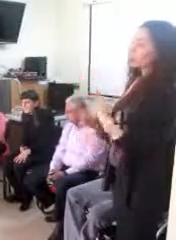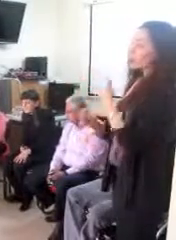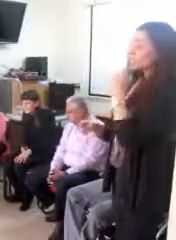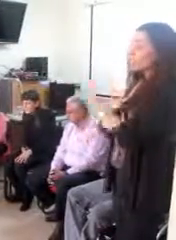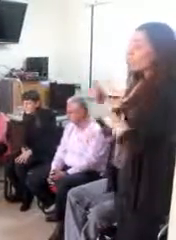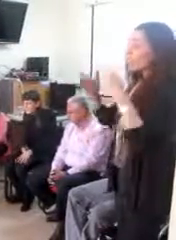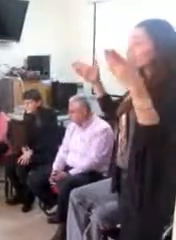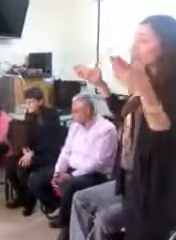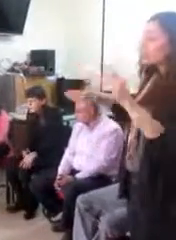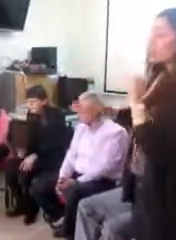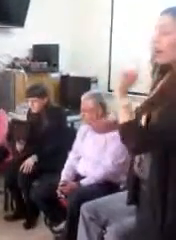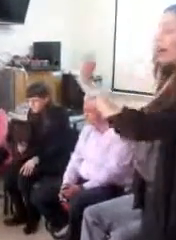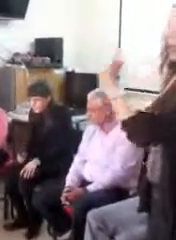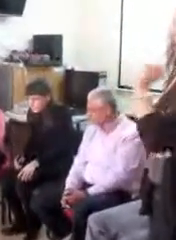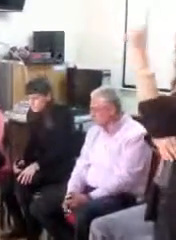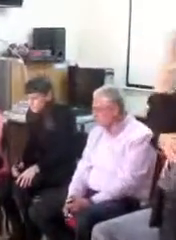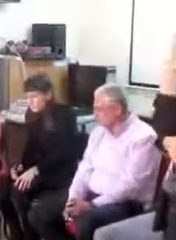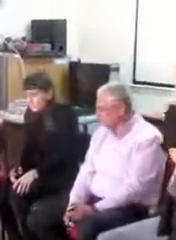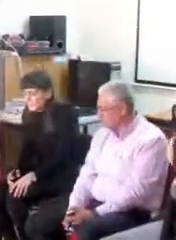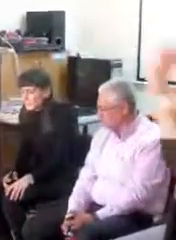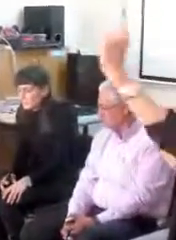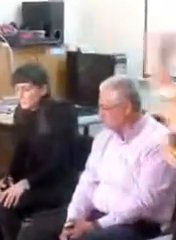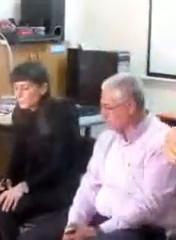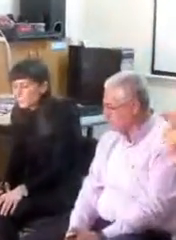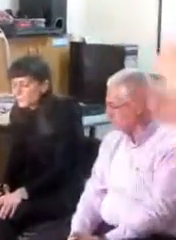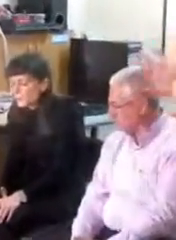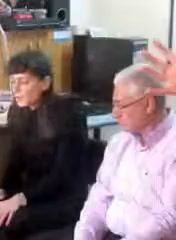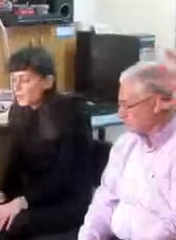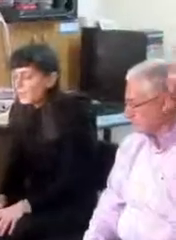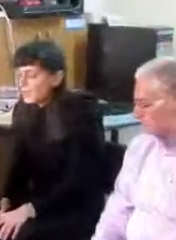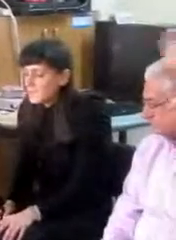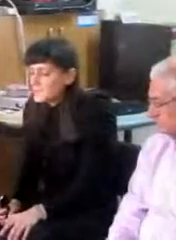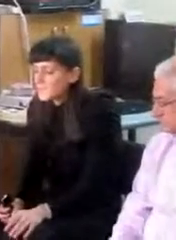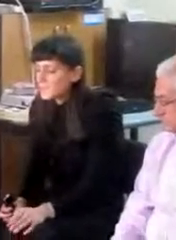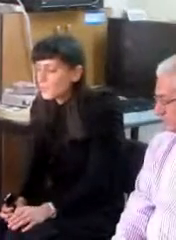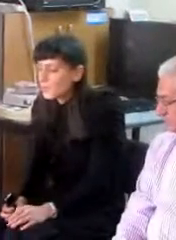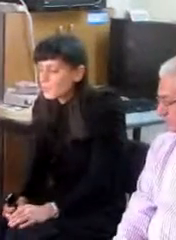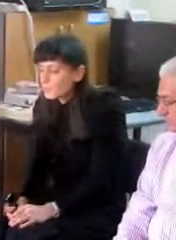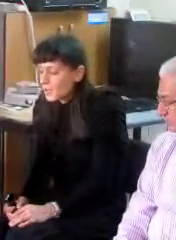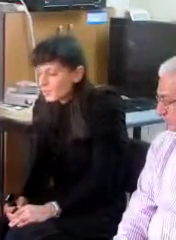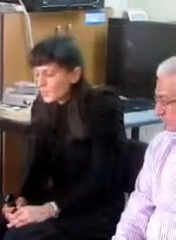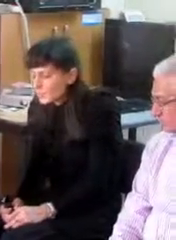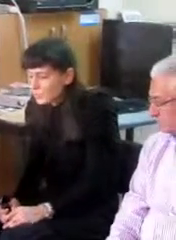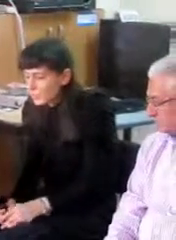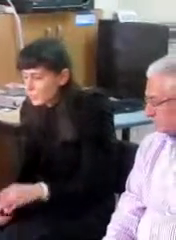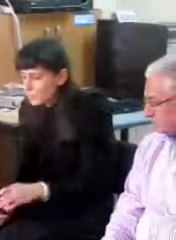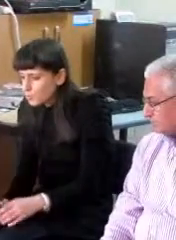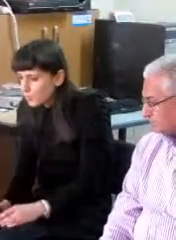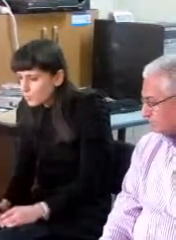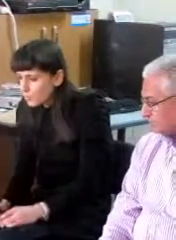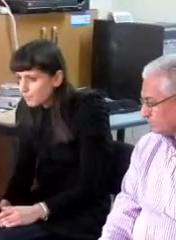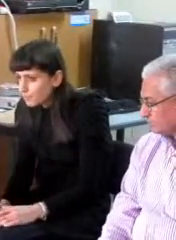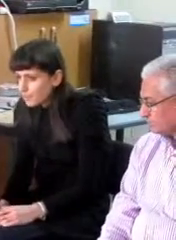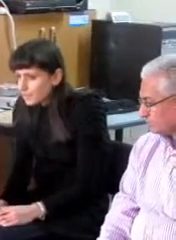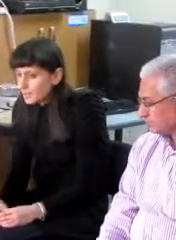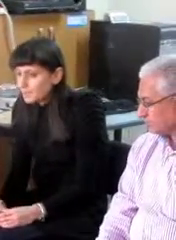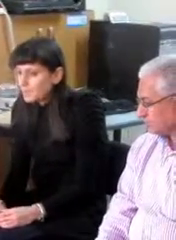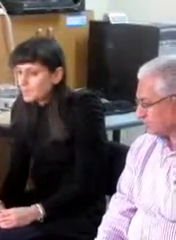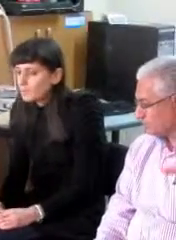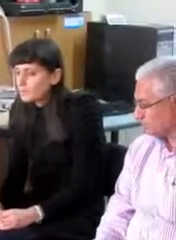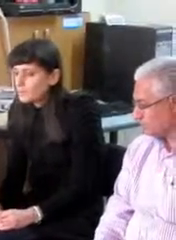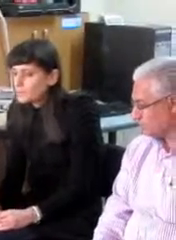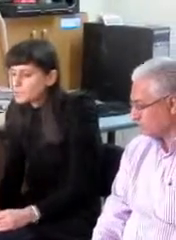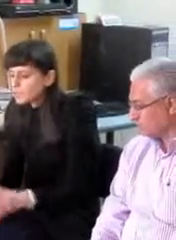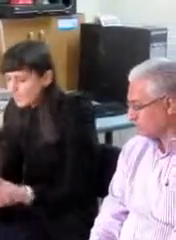سنه كامله بأكثر من 20 لقاء علشان ناخذ دوره، علشان نطور مهاراتنا ونطور قدراتنا.